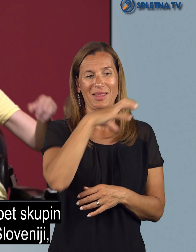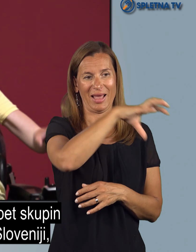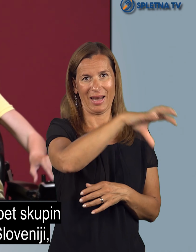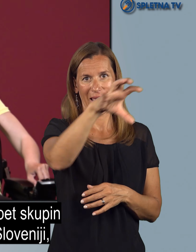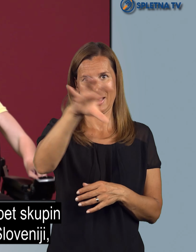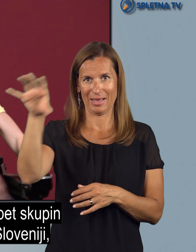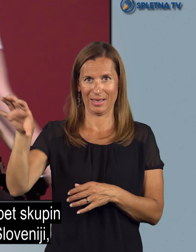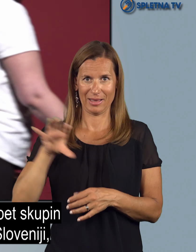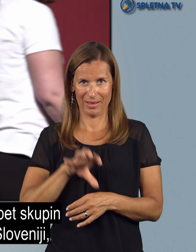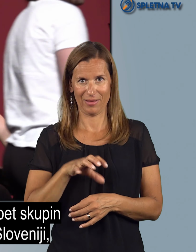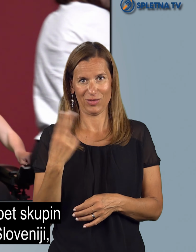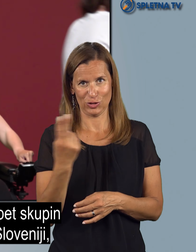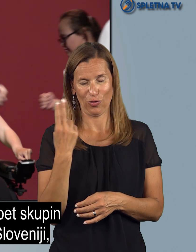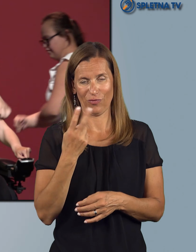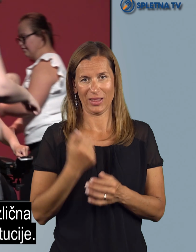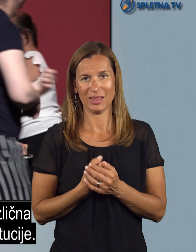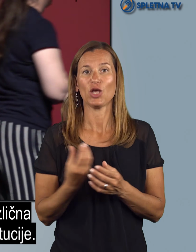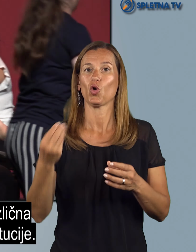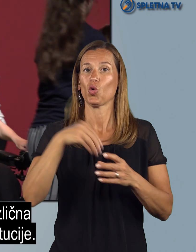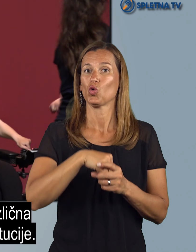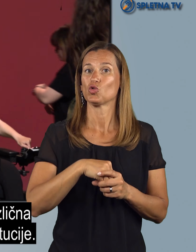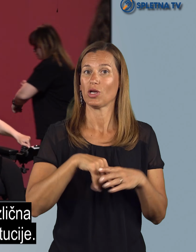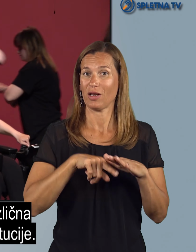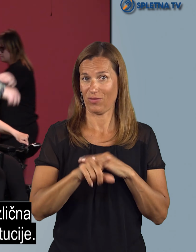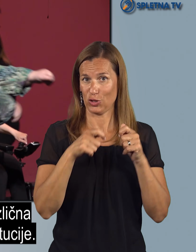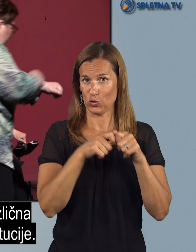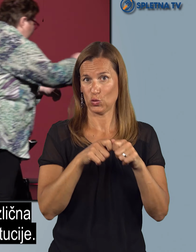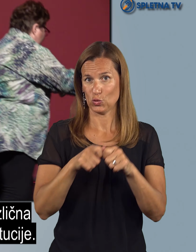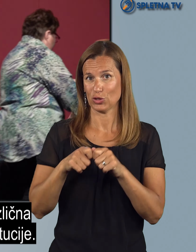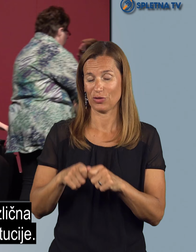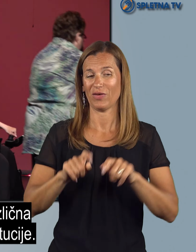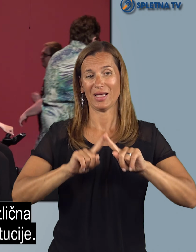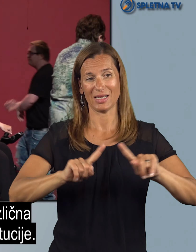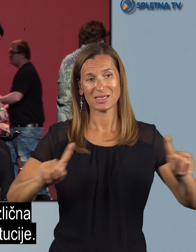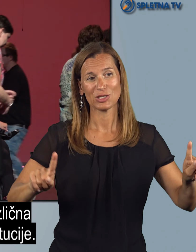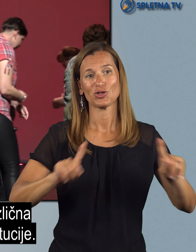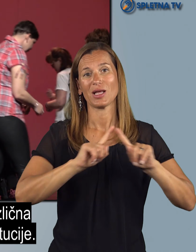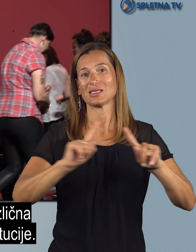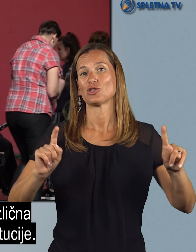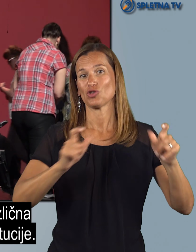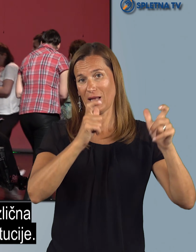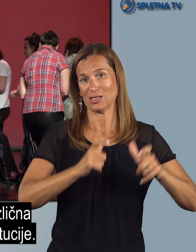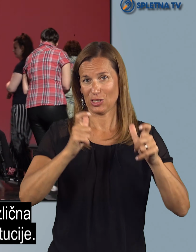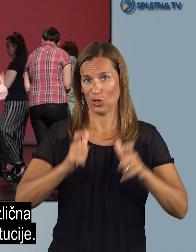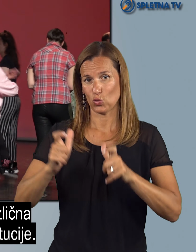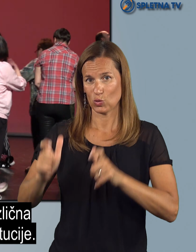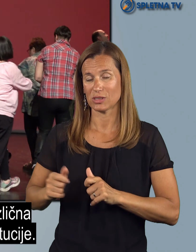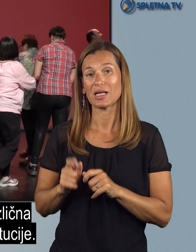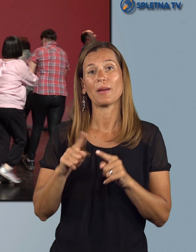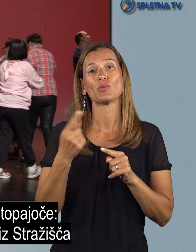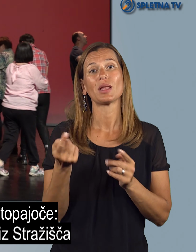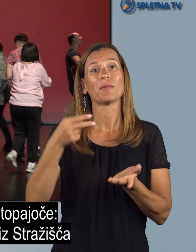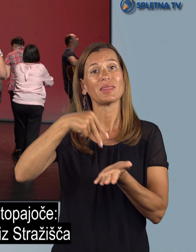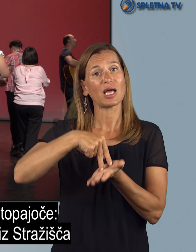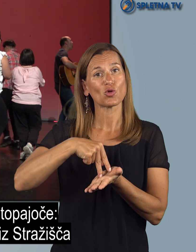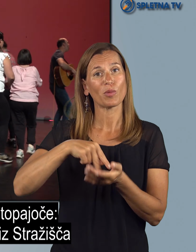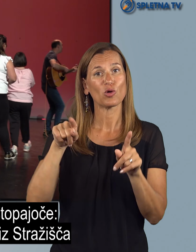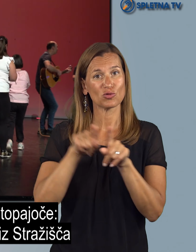5 regij po Sloveniji, vključenih v društva različne in v različne institucije. Potem